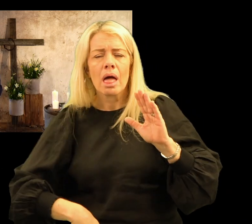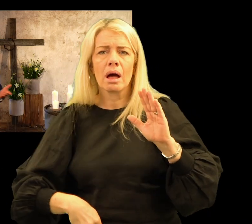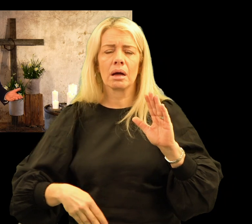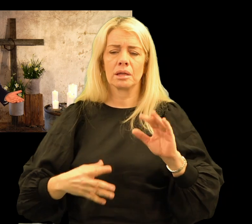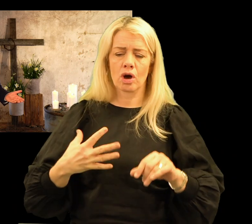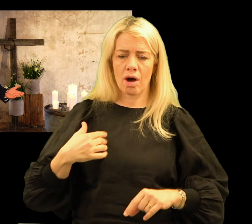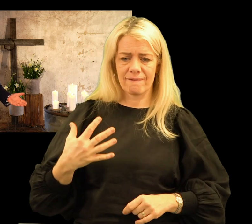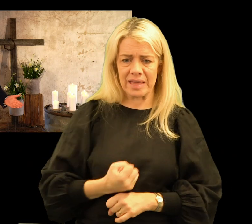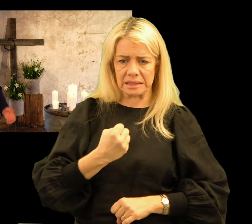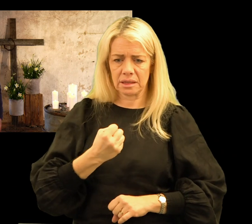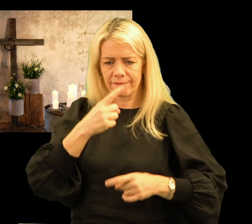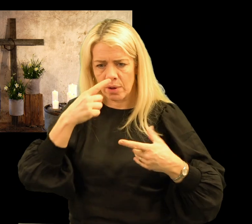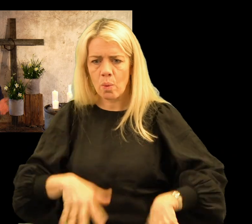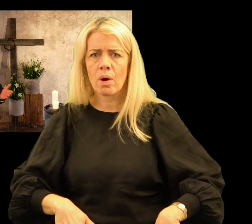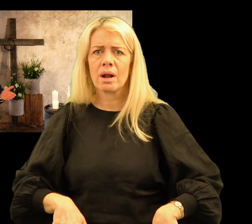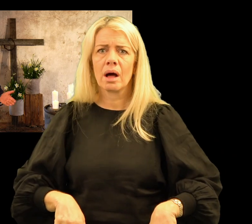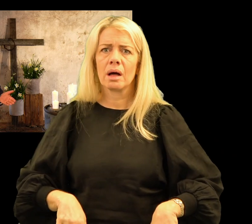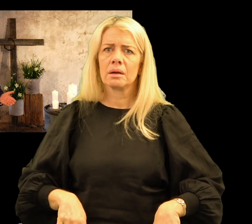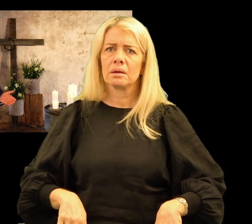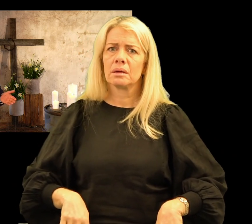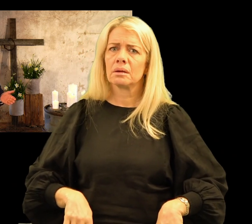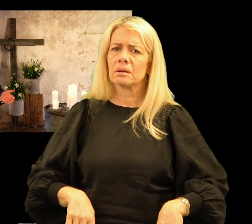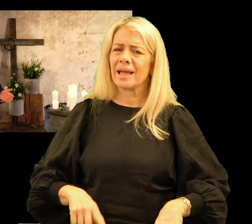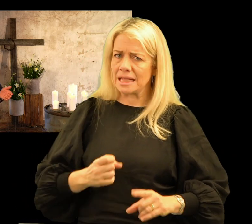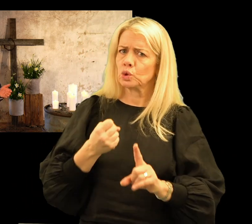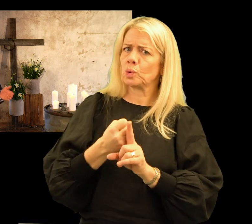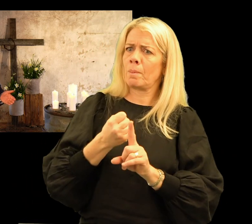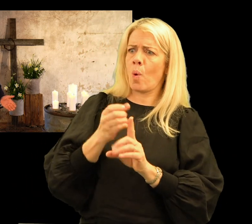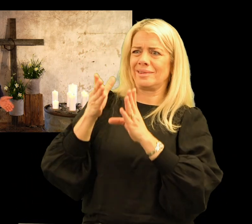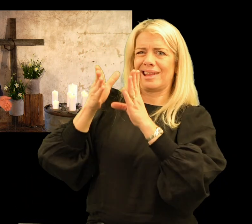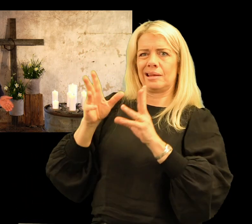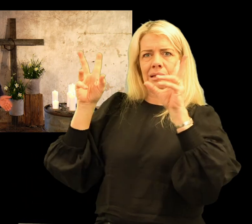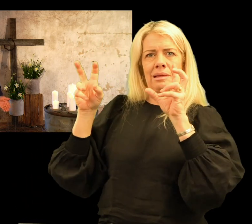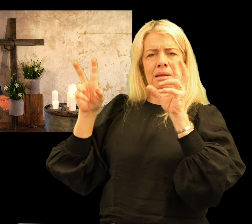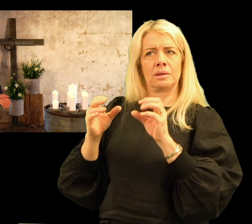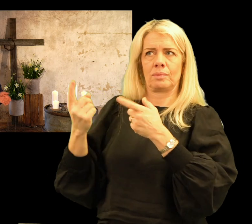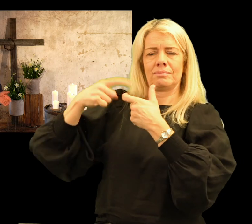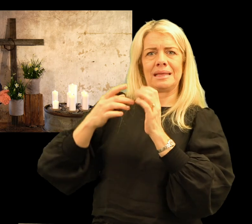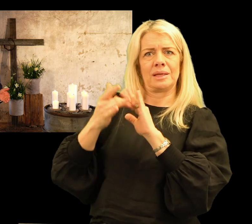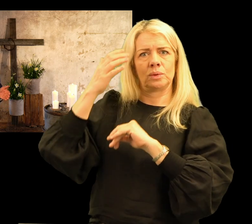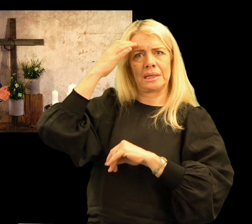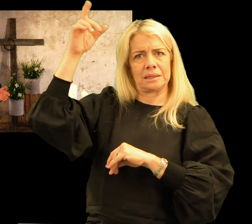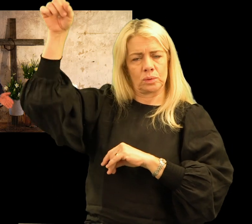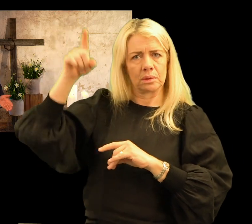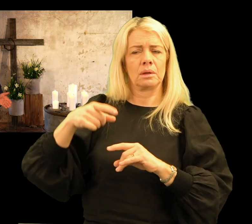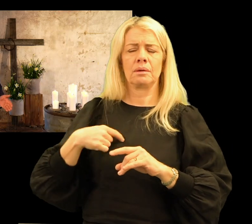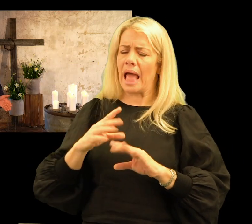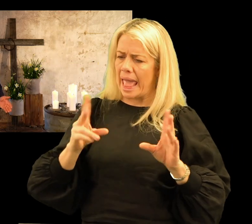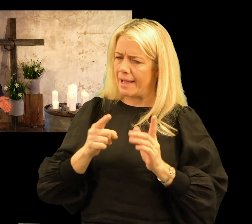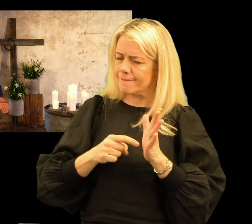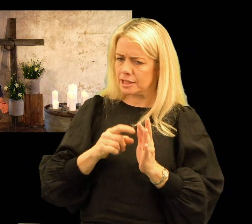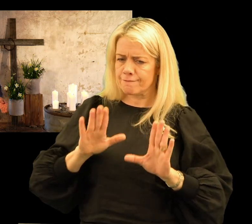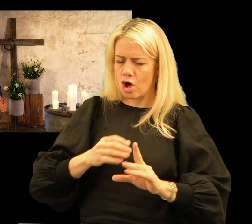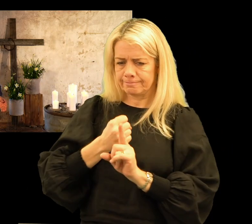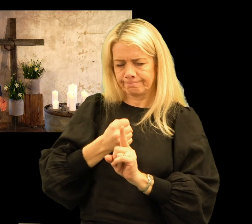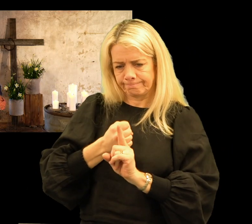Oavsett vinst eller förlust på det personliga planet, oavsett det. En supporter till Jesus finns därför att det finns ett högre pris